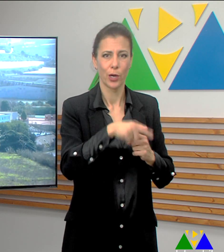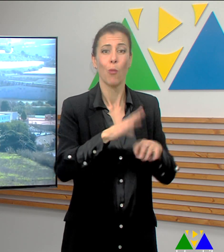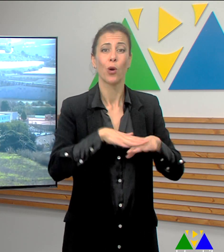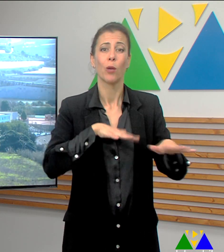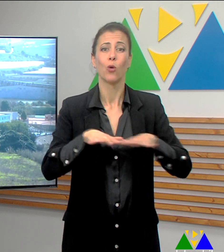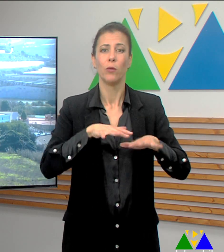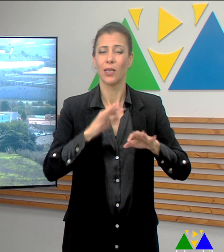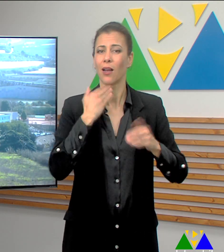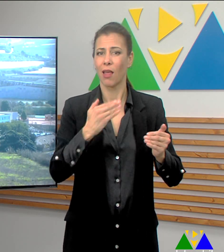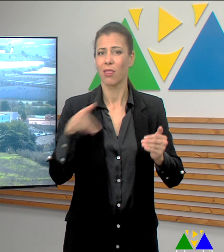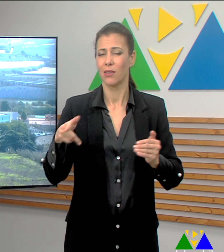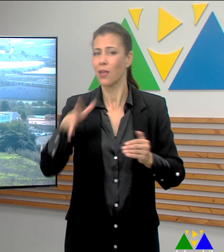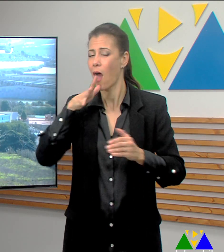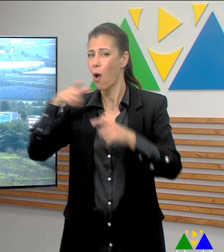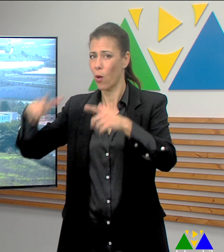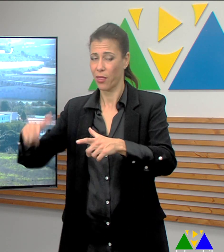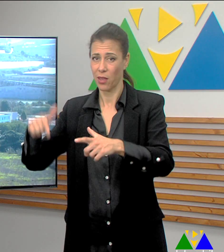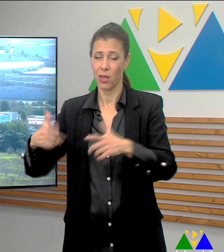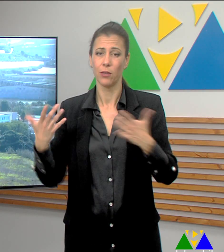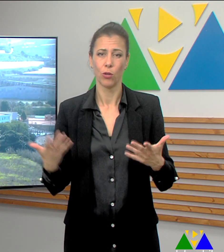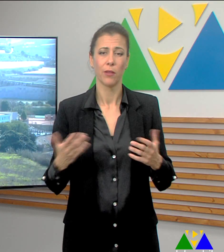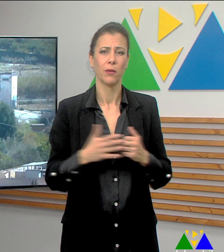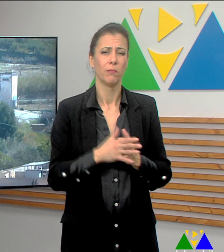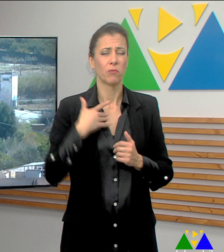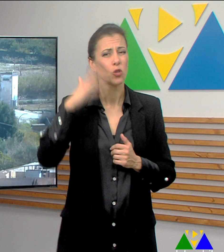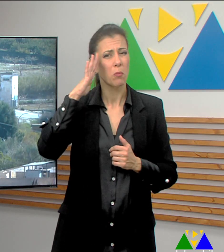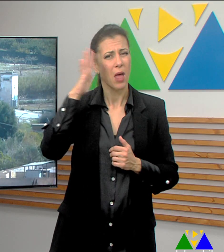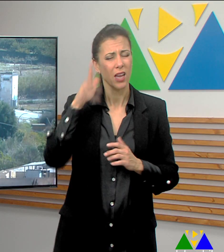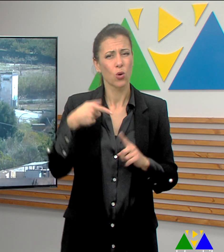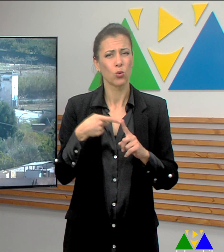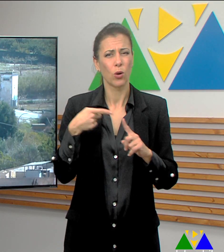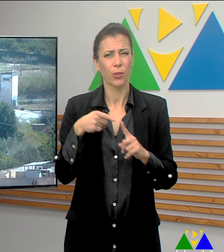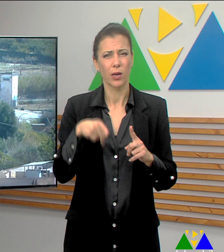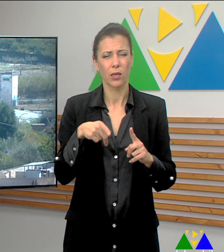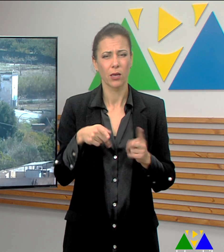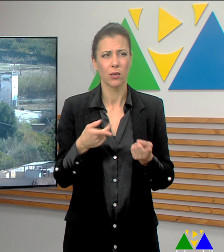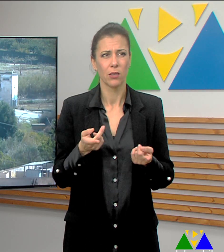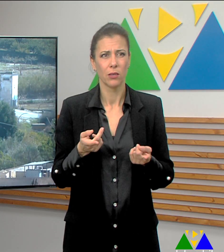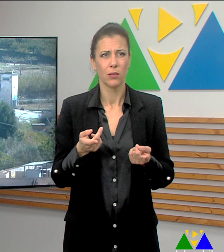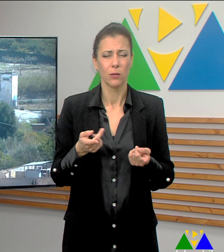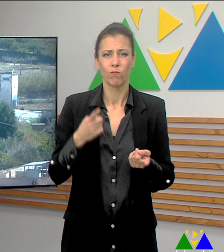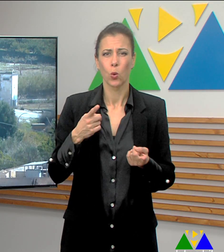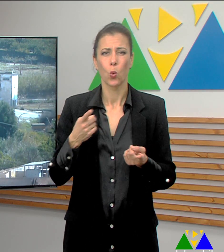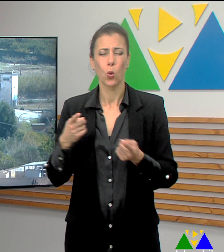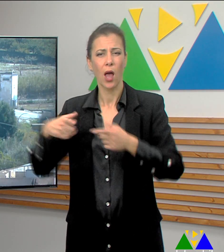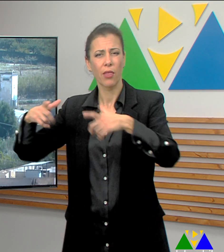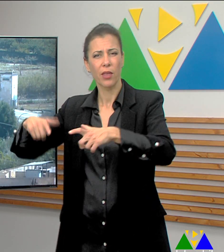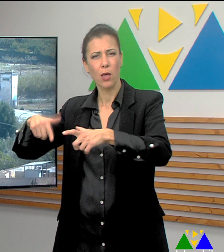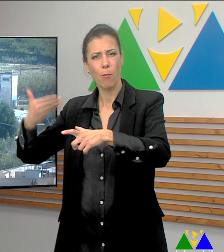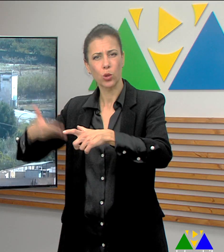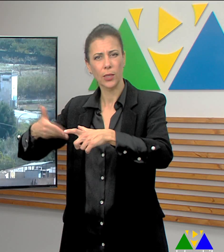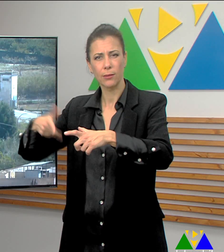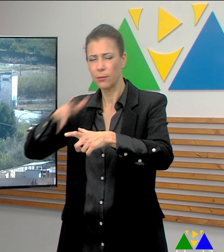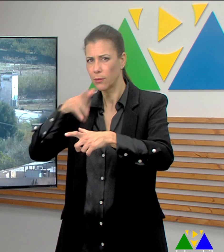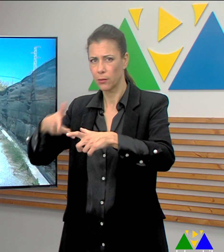agua de la acequia. Eso es lo que te iba a preguntar. Las paradas del molino. Imagino que se utilizaría esa fuerza porque era una acequia importante. Claro, una acequia